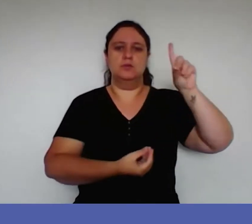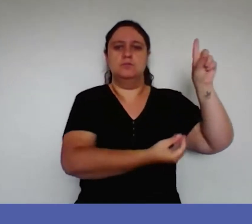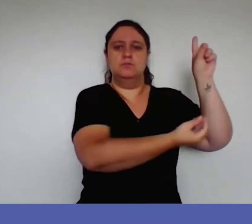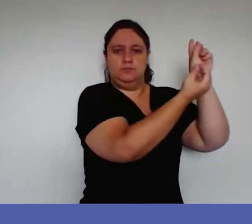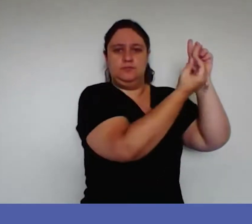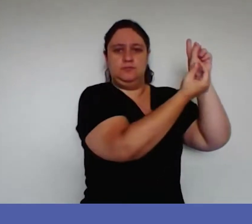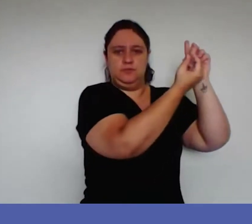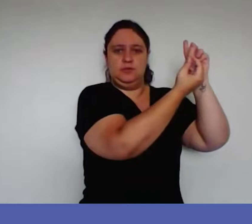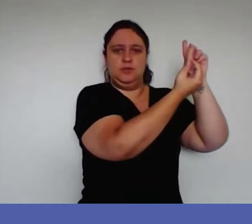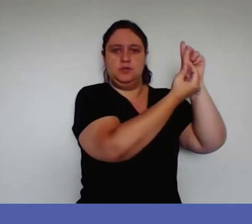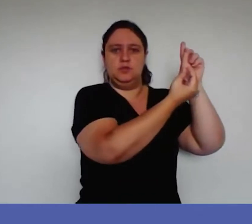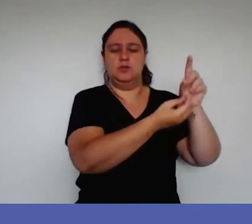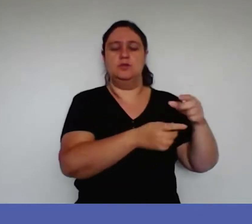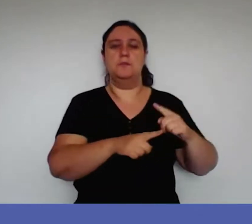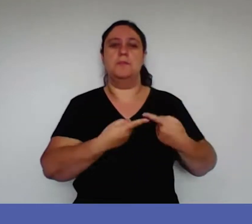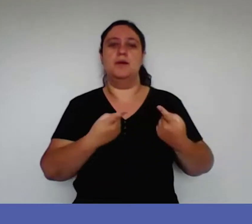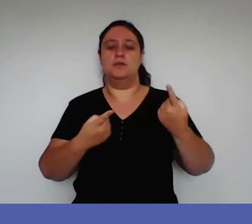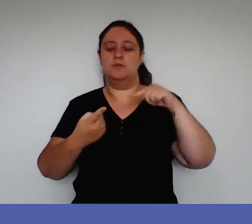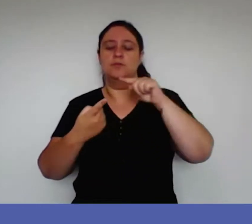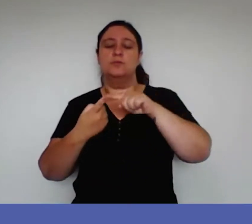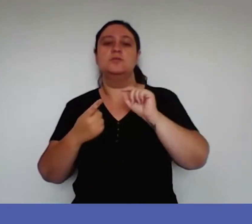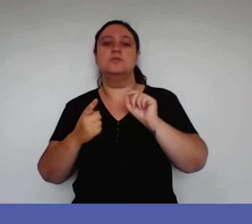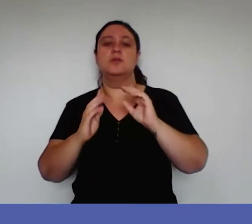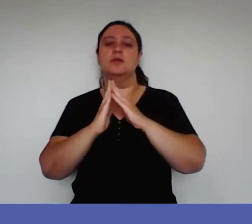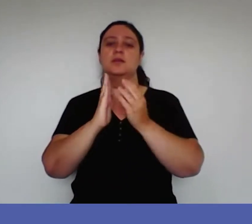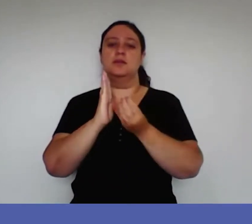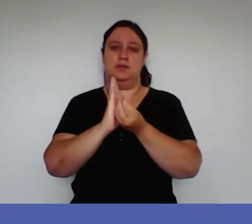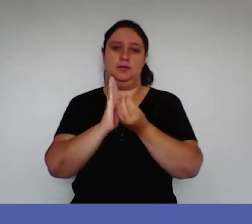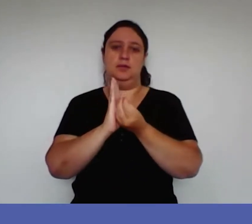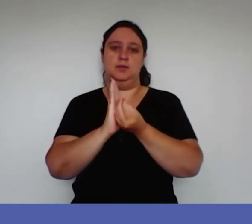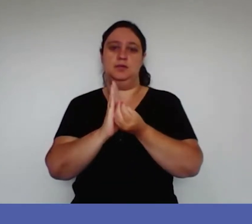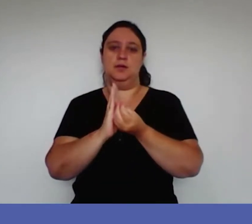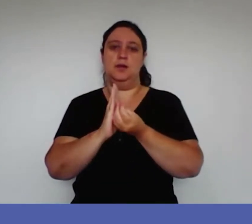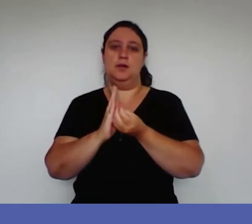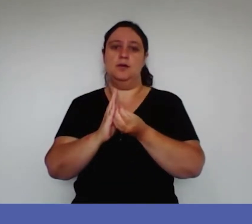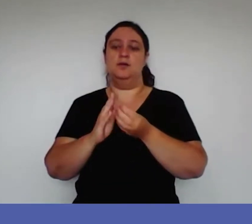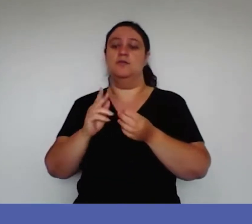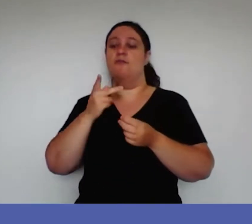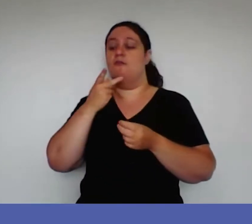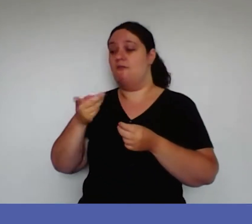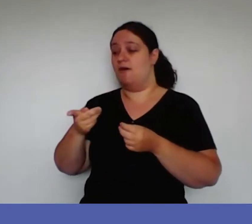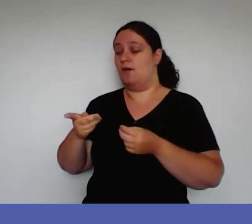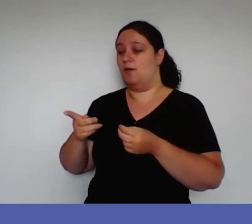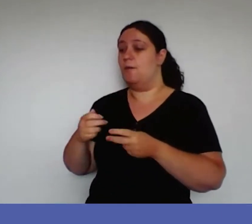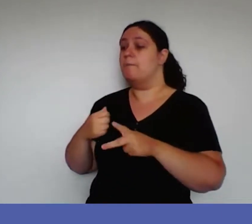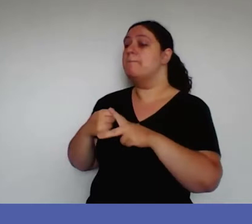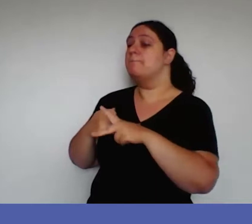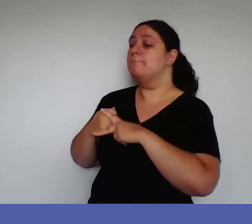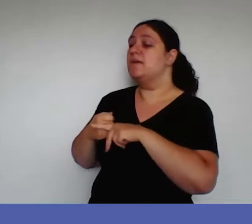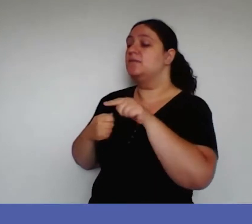a igreja. Por isso ele disse para Pedro: também eu te digo que tu és Pedro,